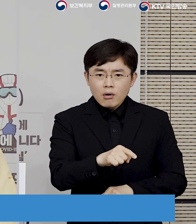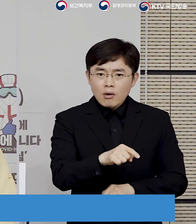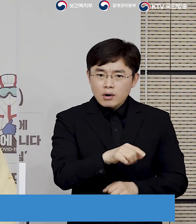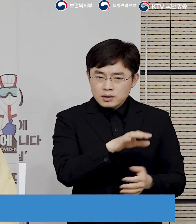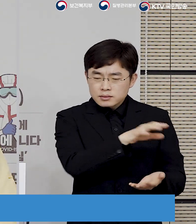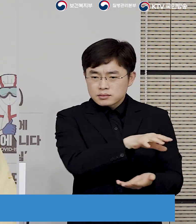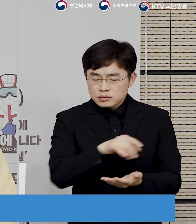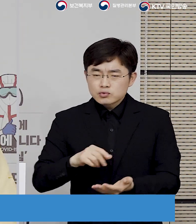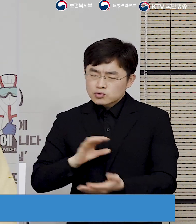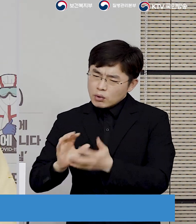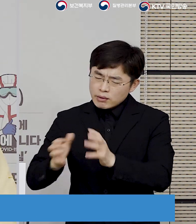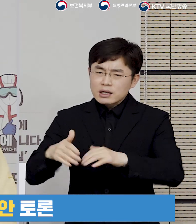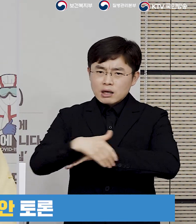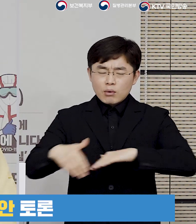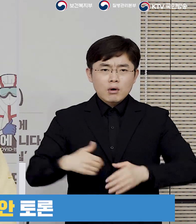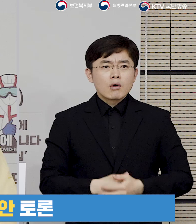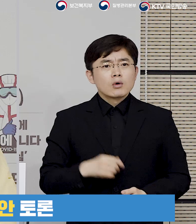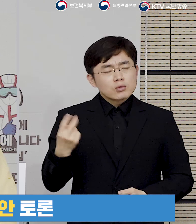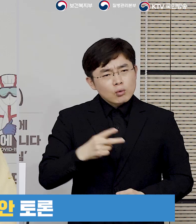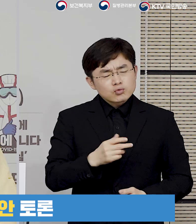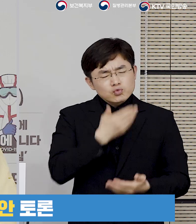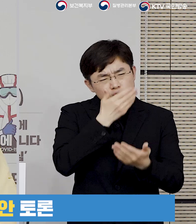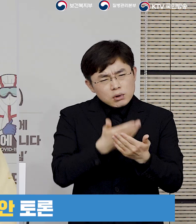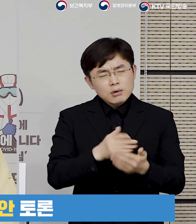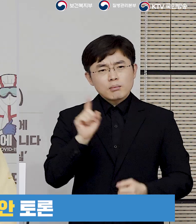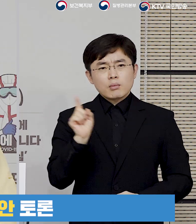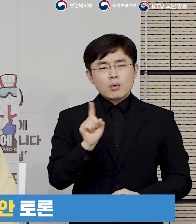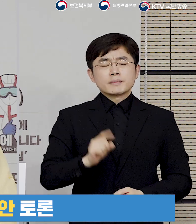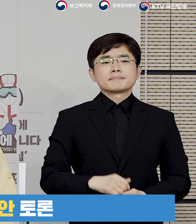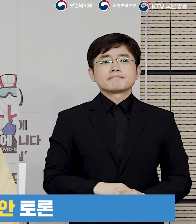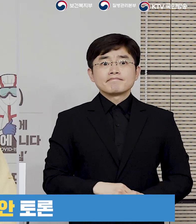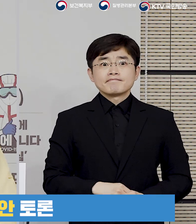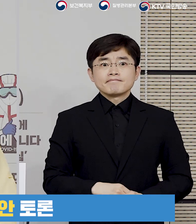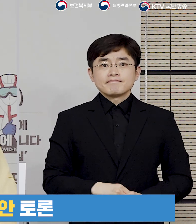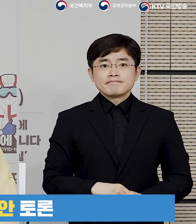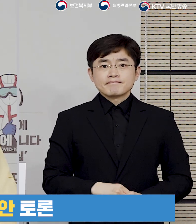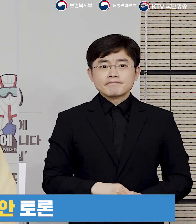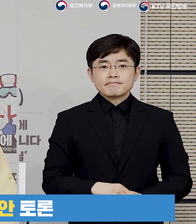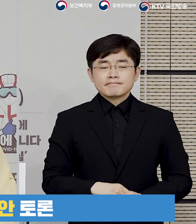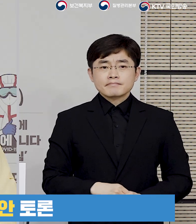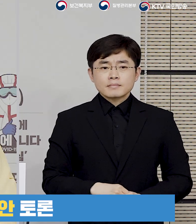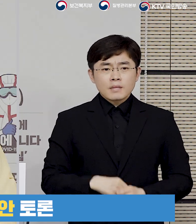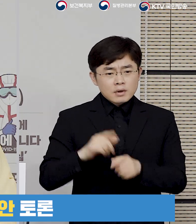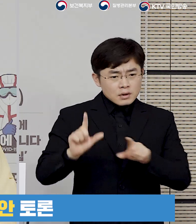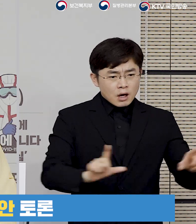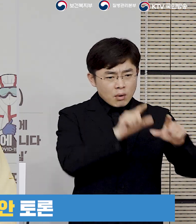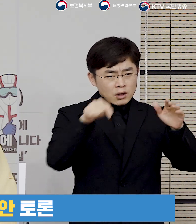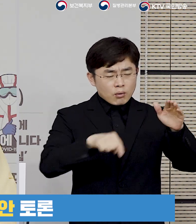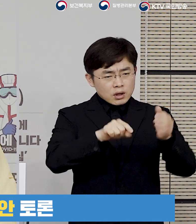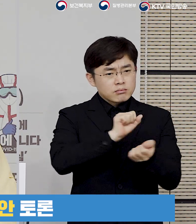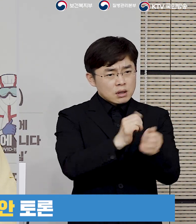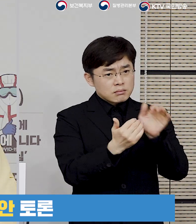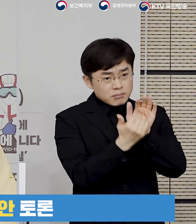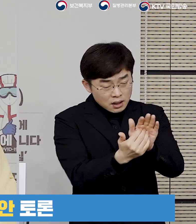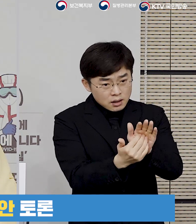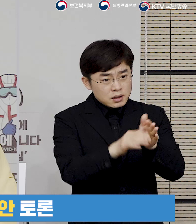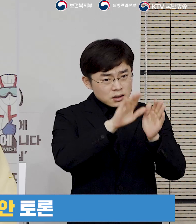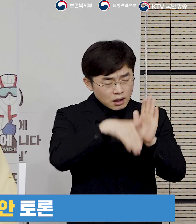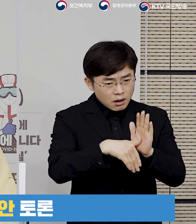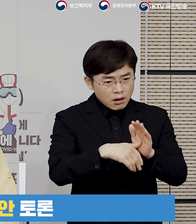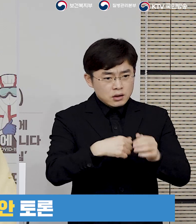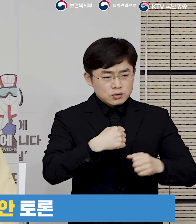자문을 받아볼 생각이고요. 주요하게 좀 토의하는 안건들은 우선 그 현재 우리 생활 방역에